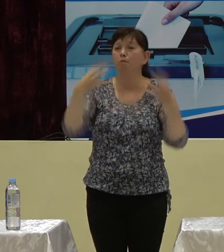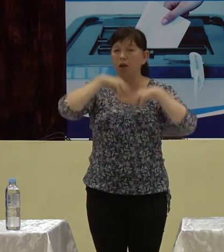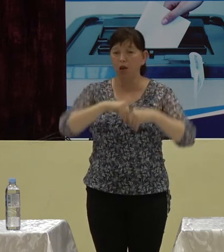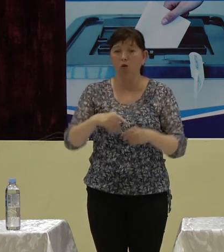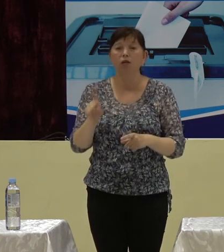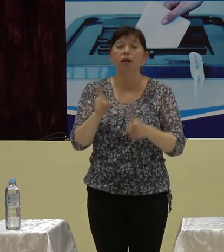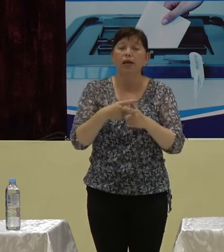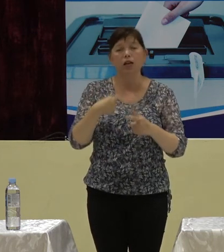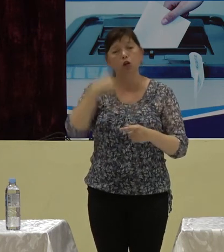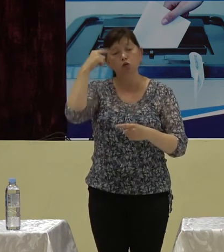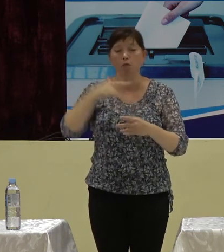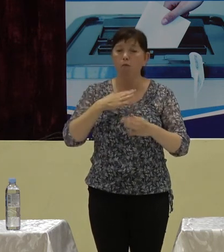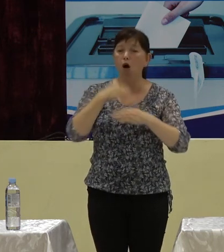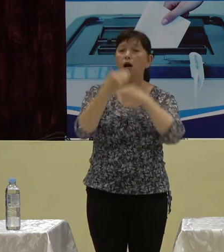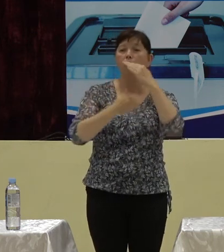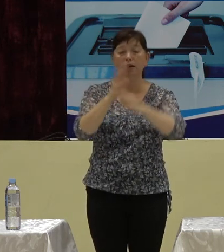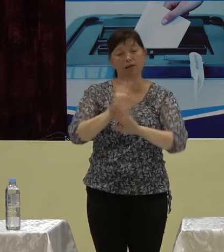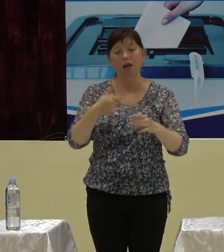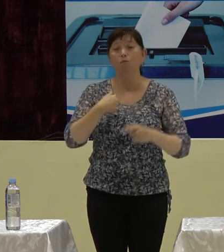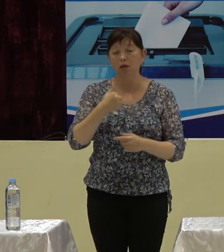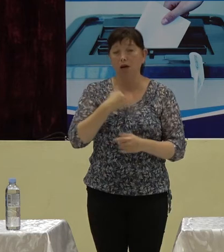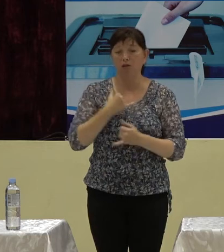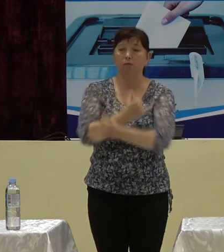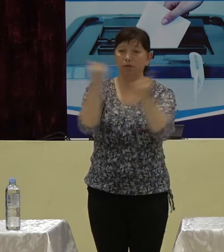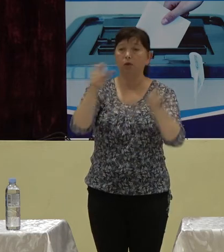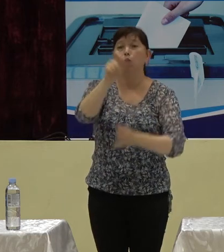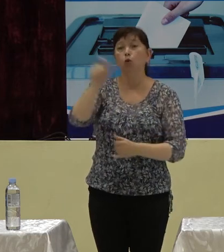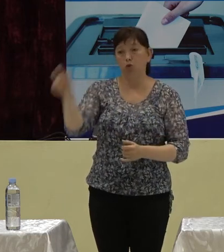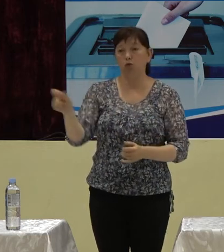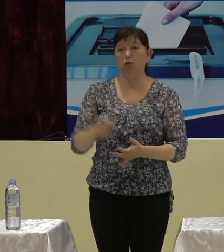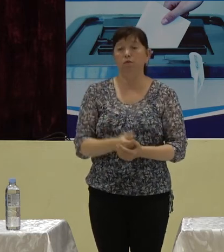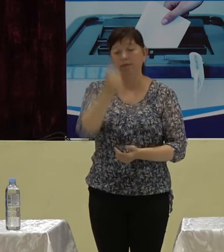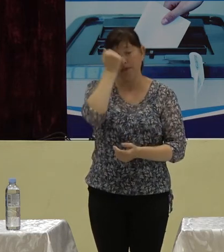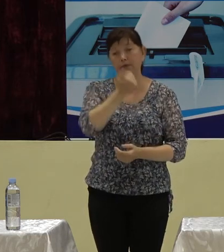face cariere, noi venim să lucrăm pentru oameni. Mulțumesc!